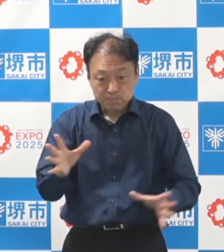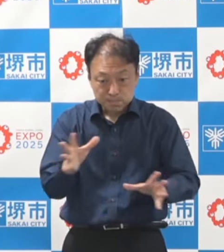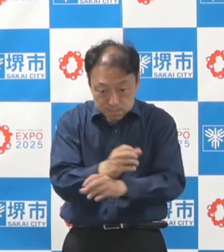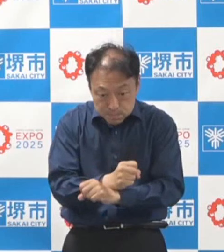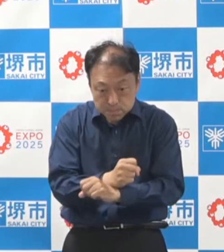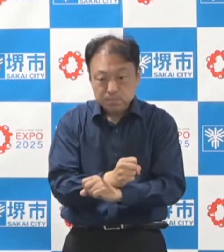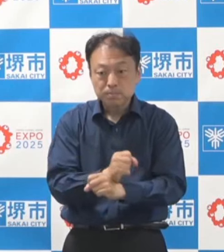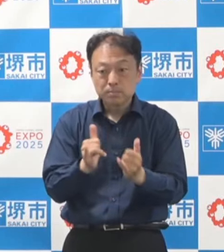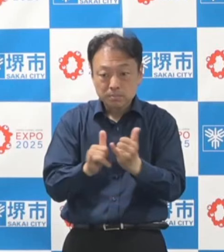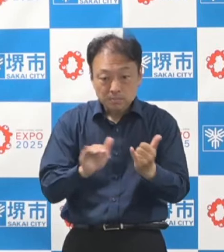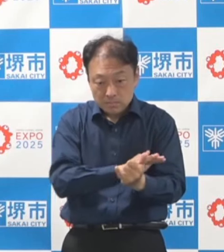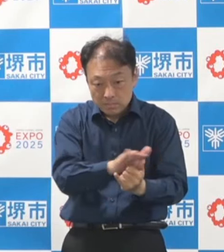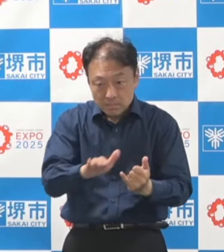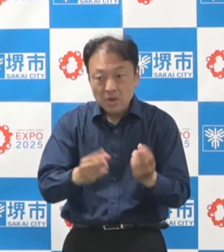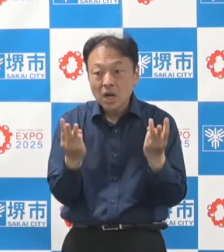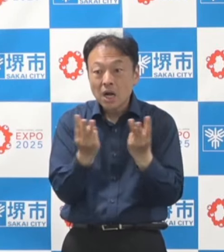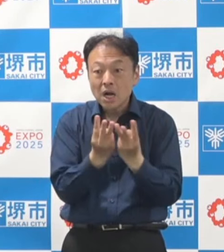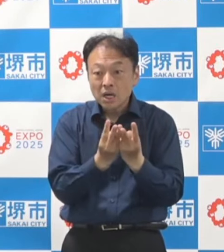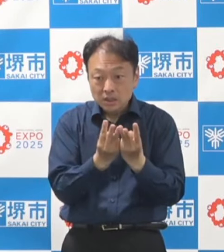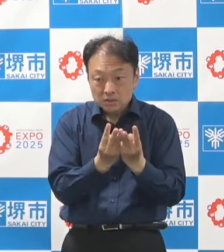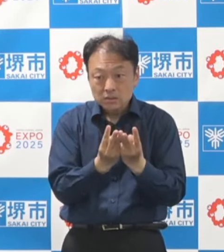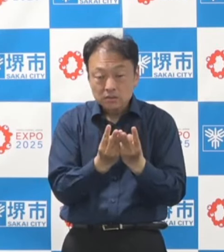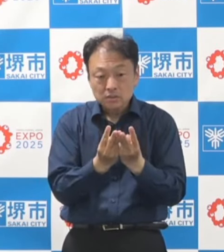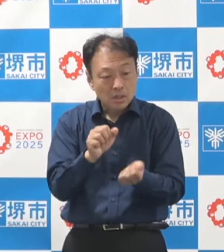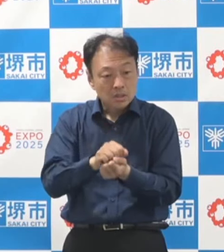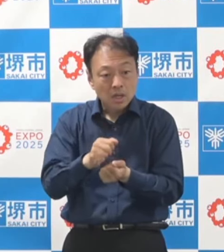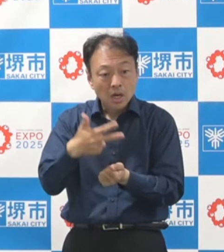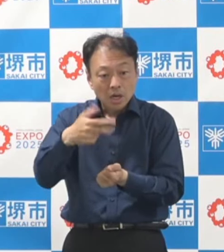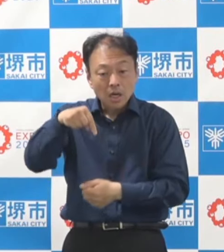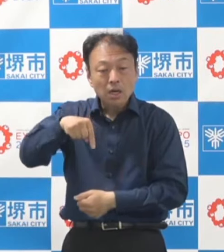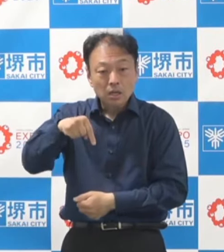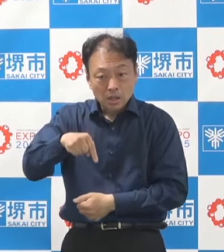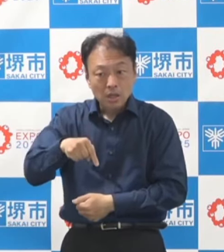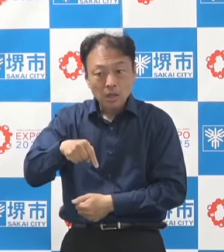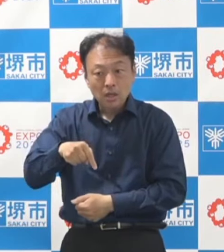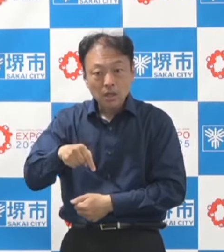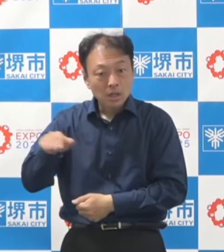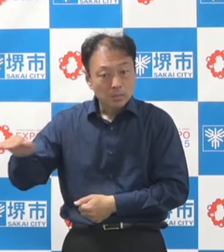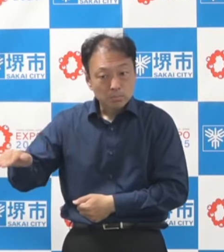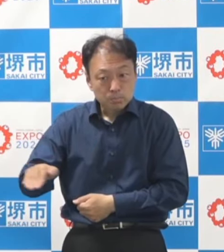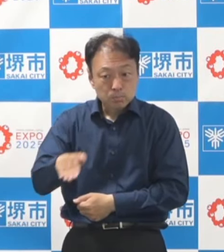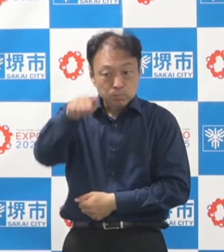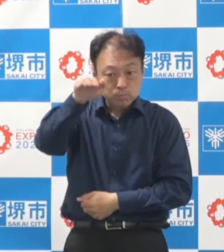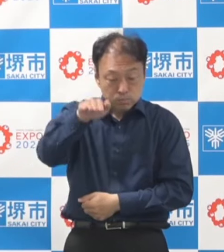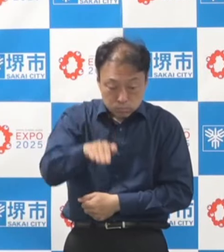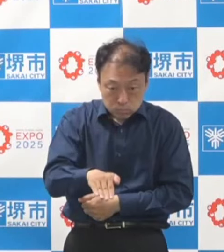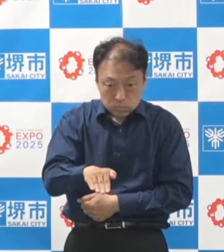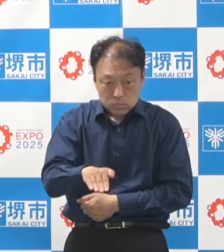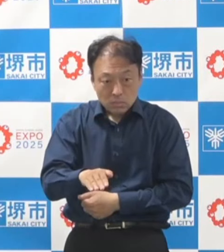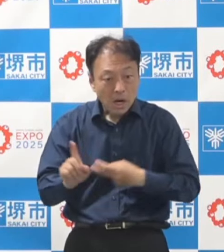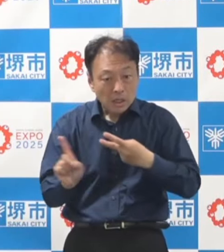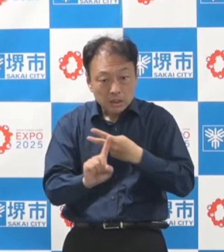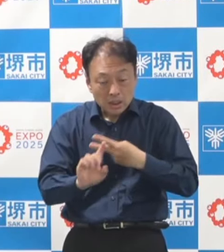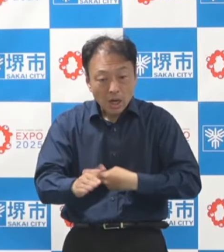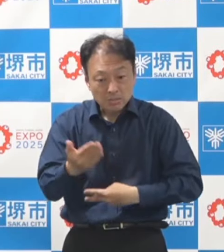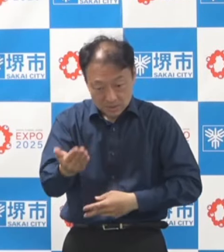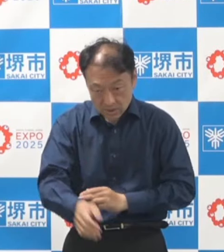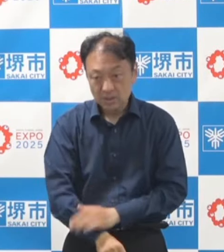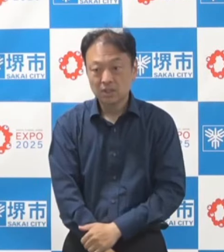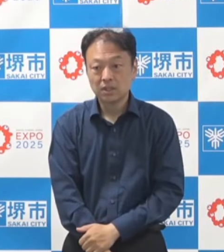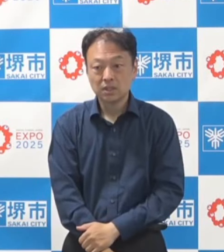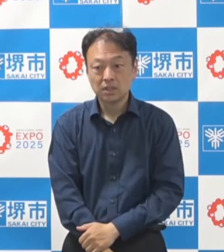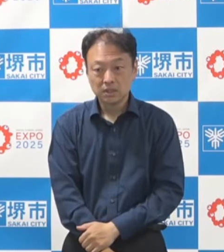行方不明者数なんですが、堺市では傾向として、データ等あるんでしょうか。それと、はい、あとはその実際にその